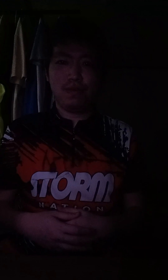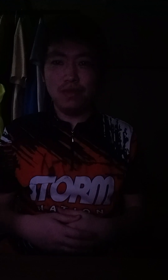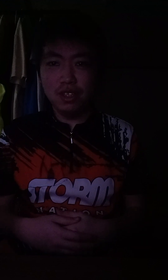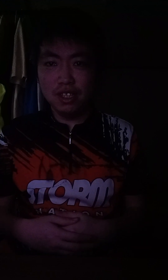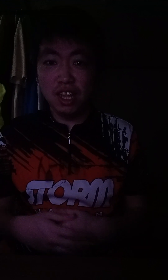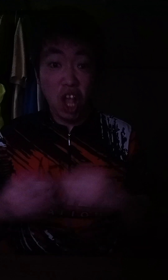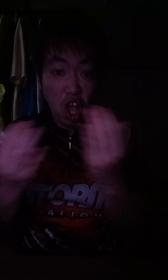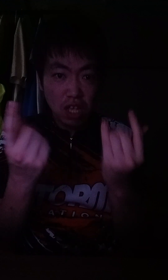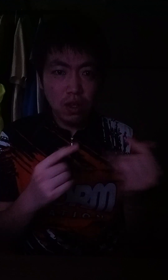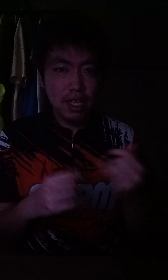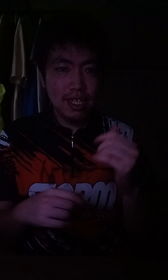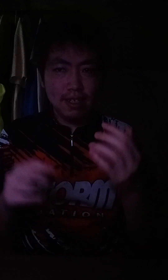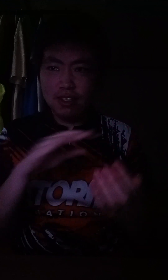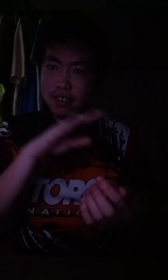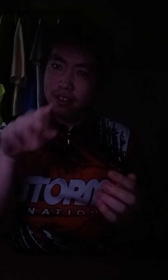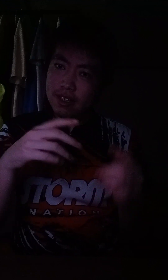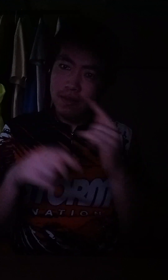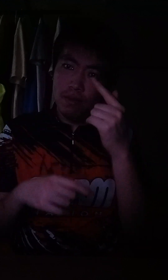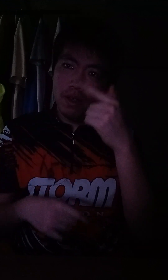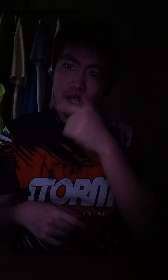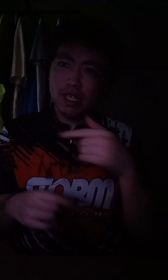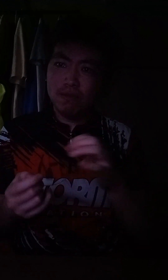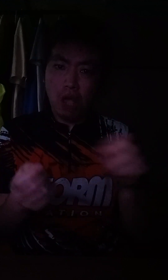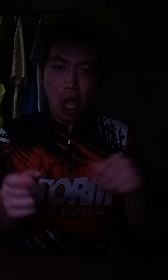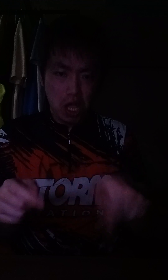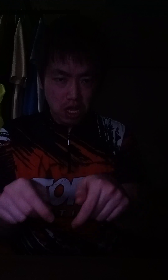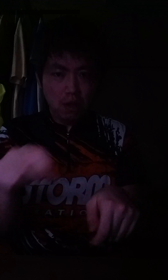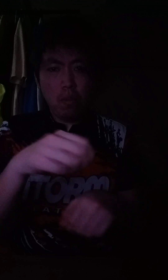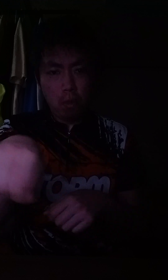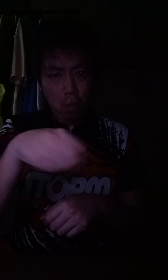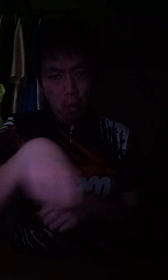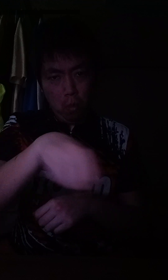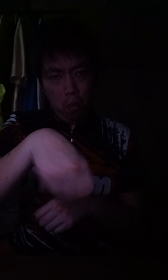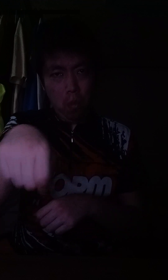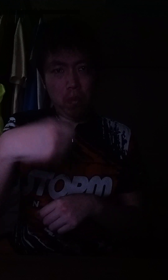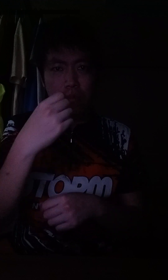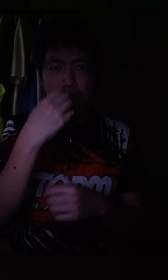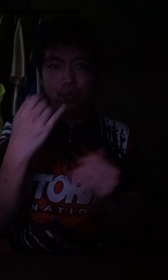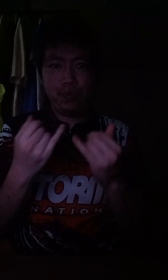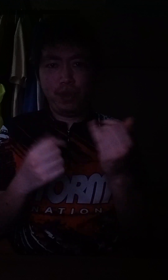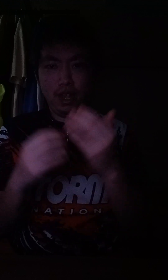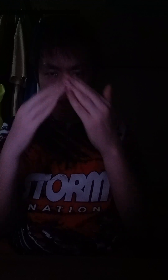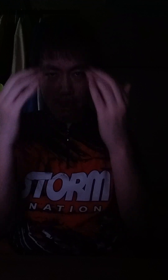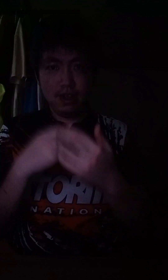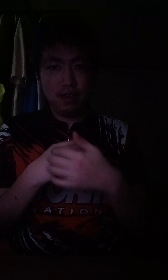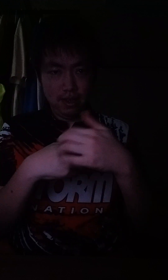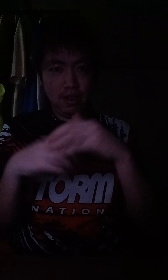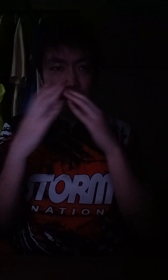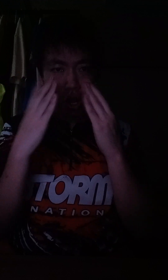현아가 가장 좋아한다는 아빠가 만든 멸치볶음. 현아는 병원 반찬보다 이게 더 맛있어요?